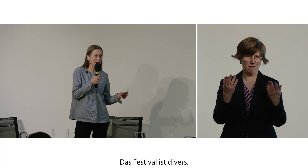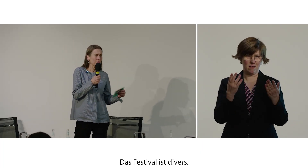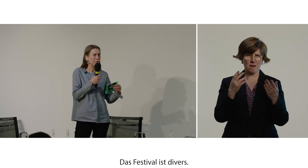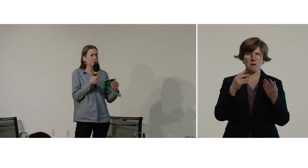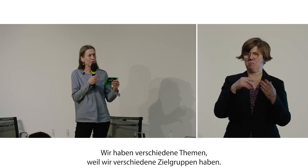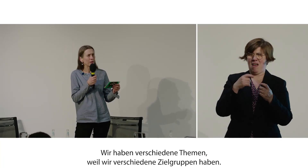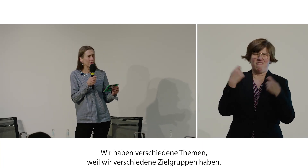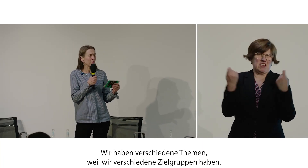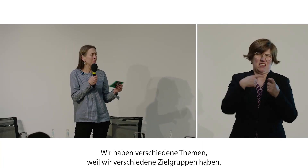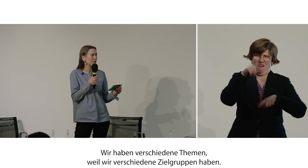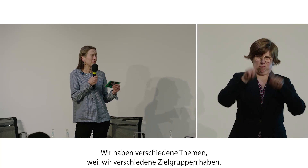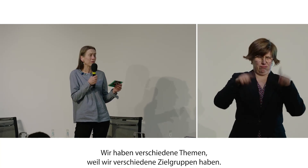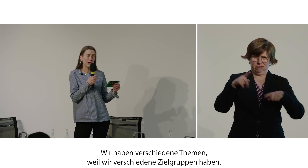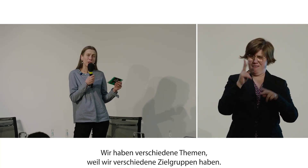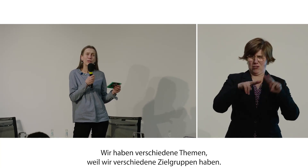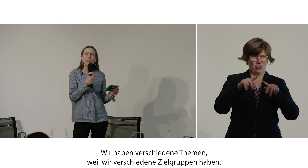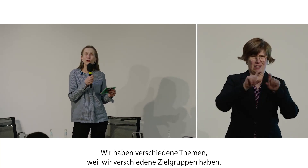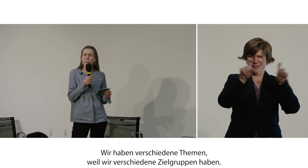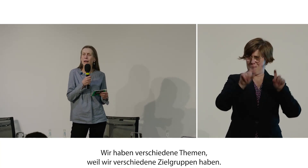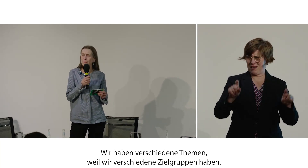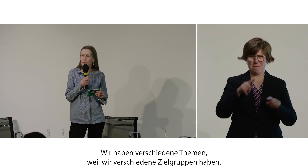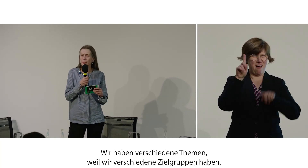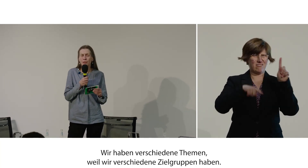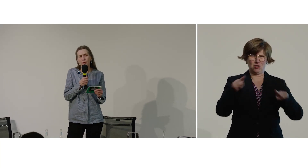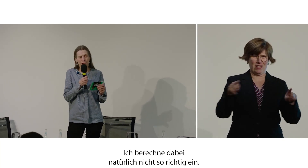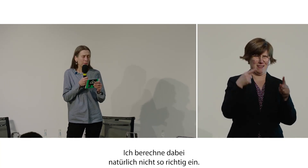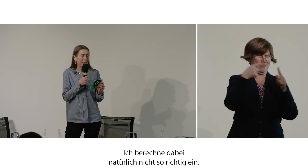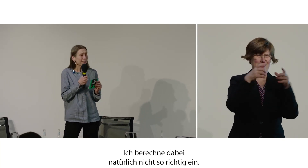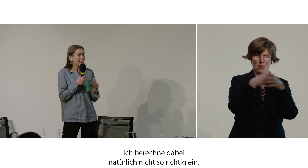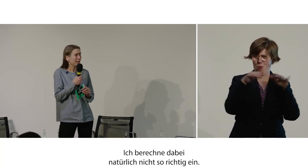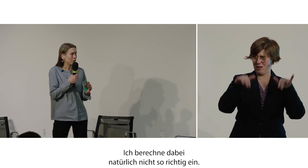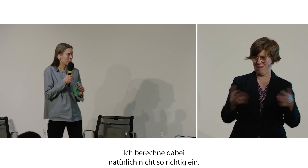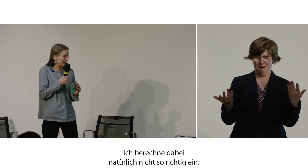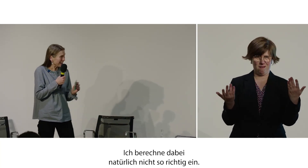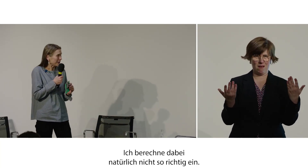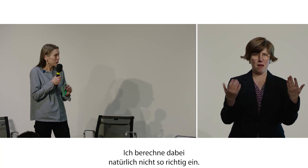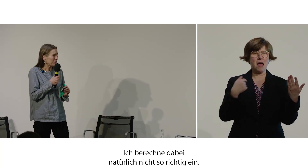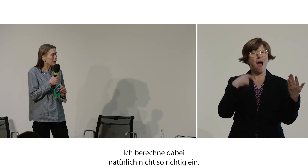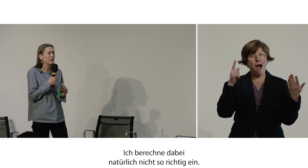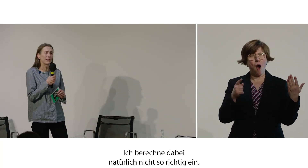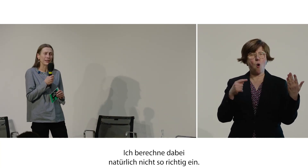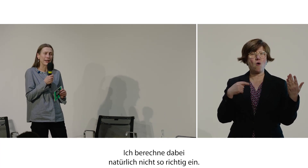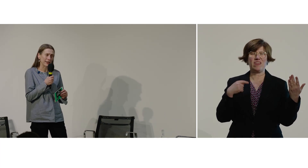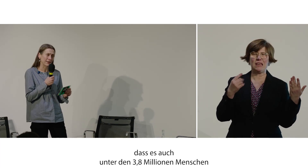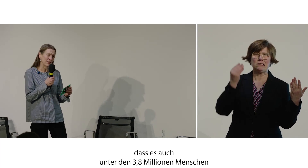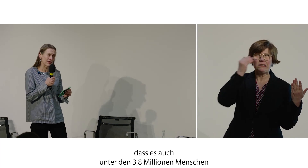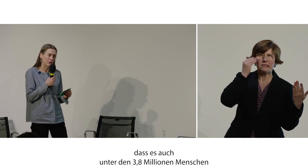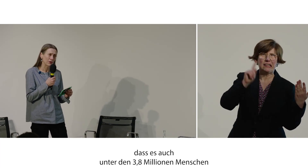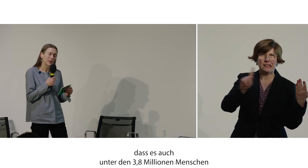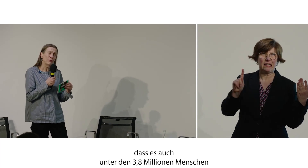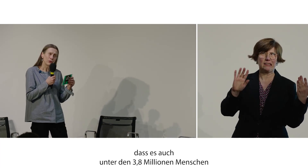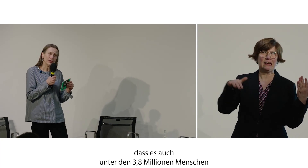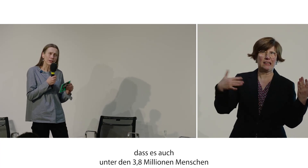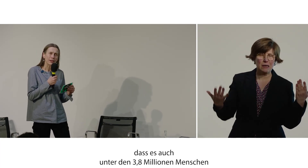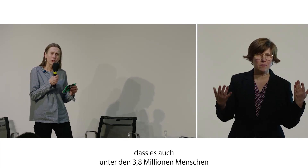ist divers. Wir haben verschiedene Themen, weil wir verschiedene Zielgruppen haben. Ich berechne dabei natürlich nicht so richtig ein, dass es